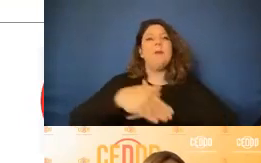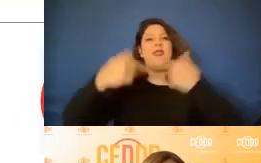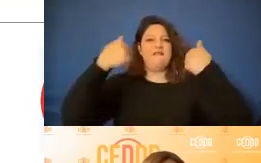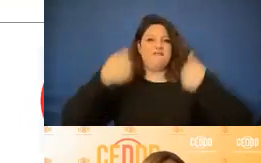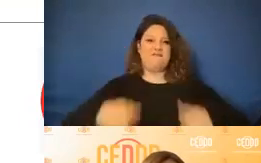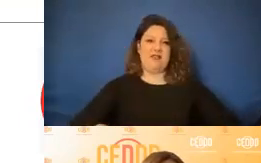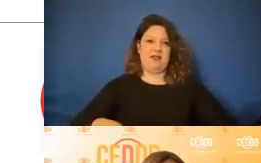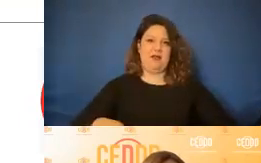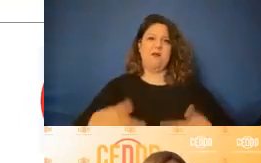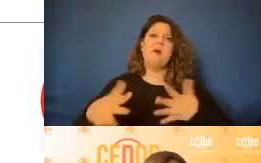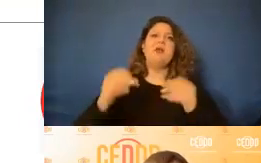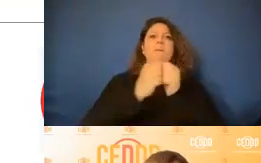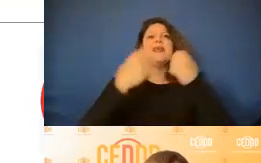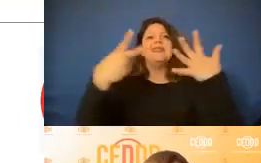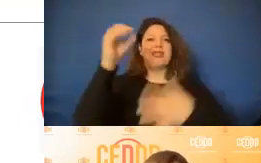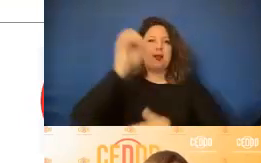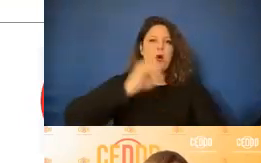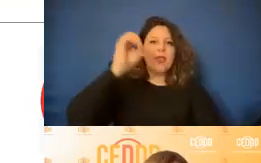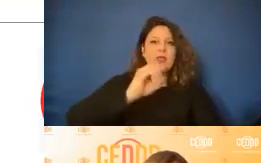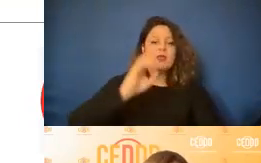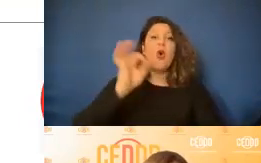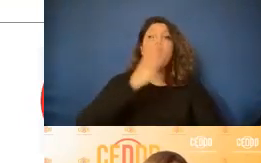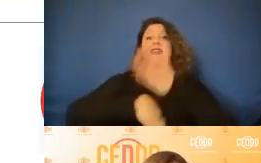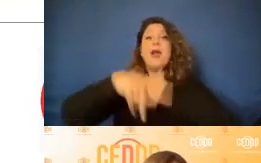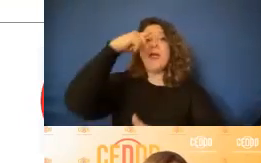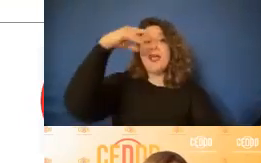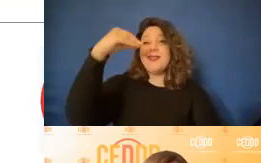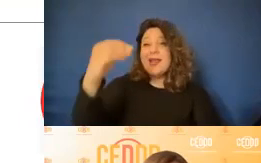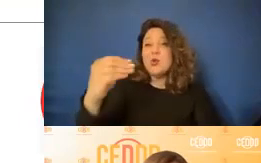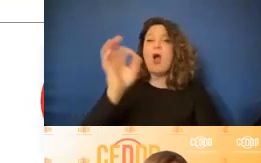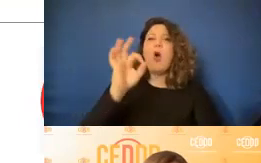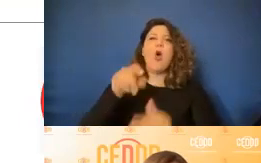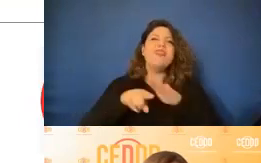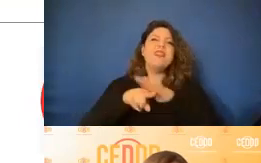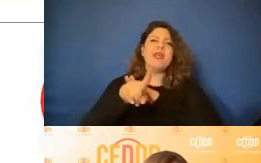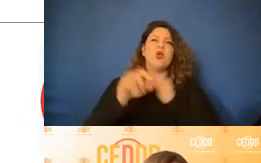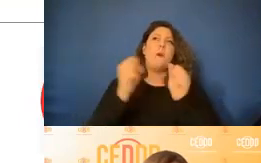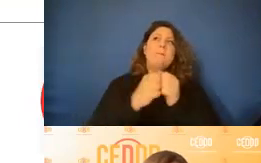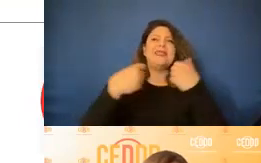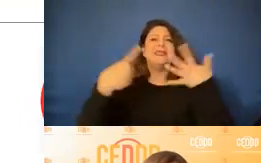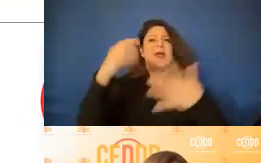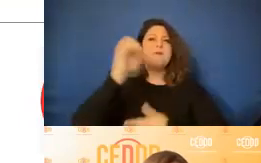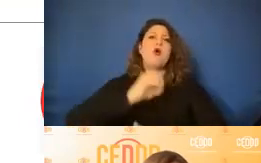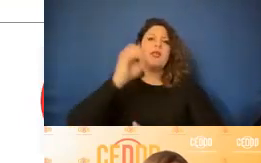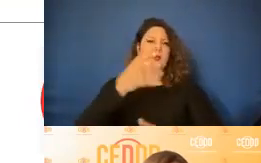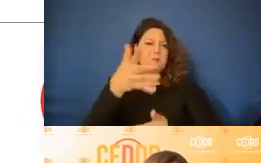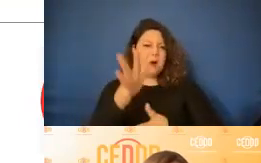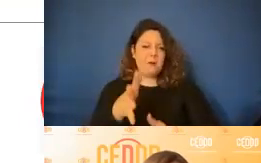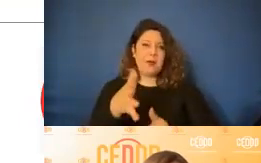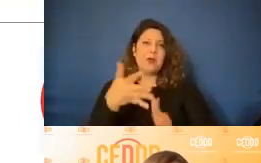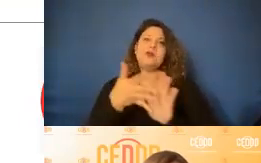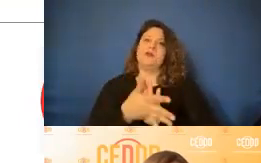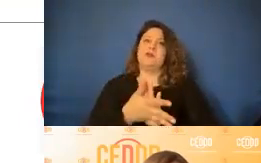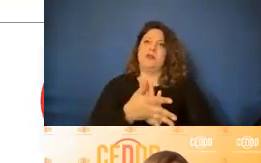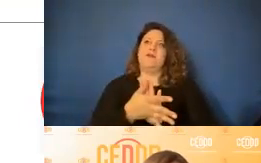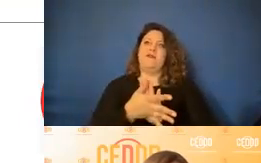del 27%, una discapacidad intelectual o de desarrollo, un 26% aproximadamente, estamos hablando de más de una cuarta parte,